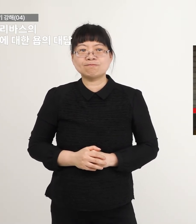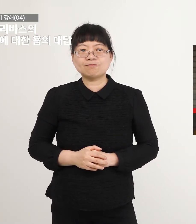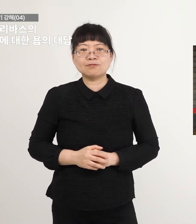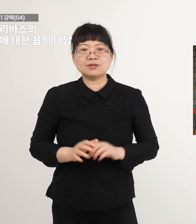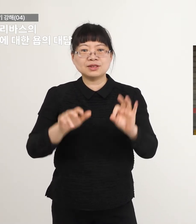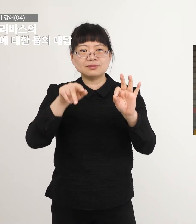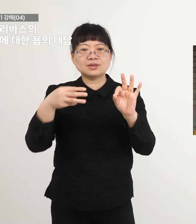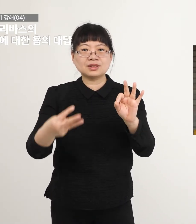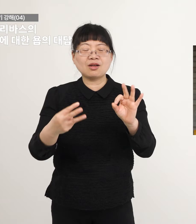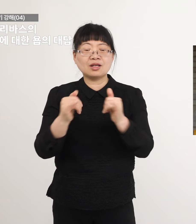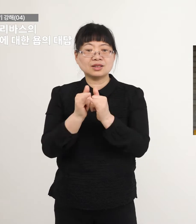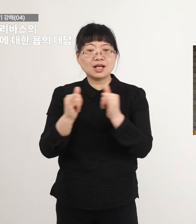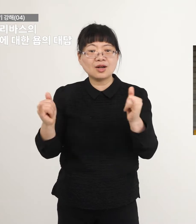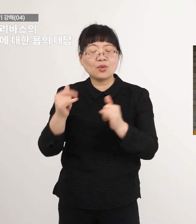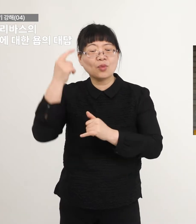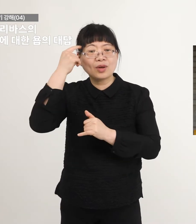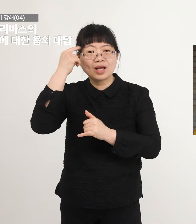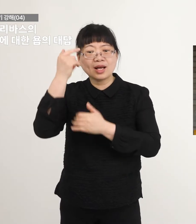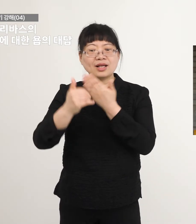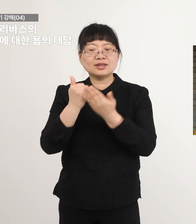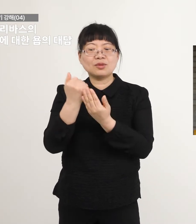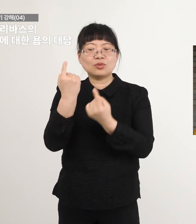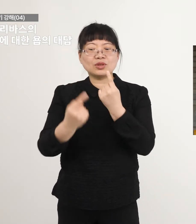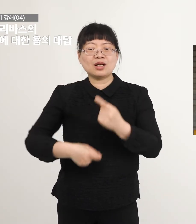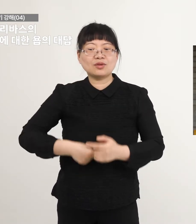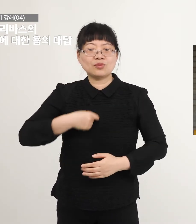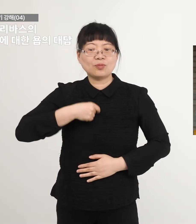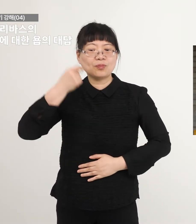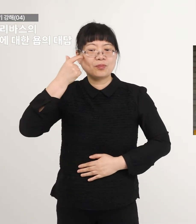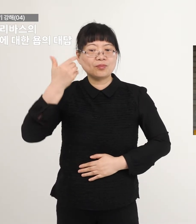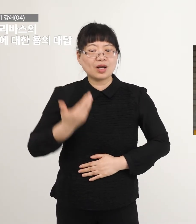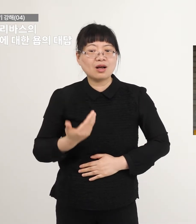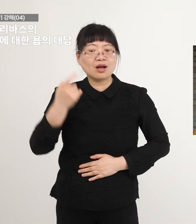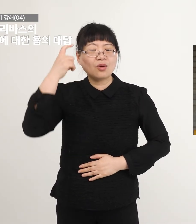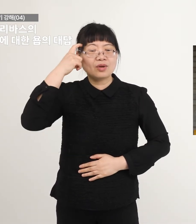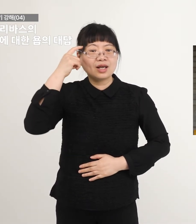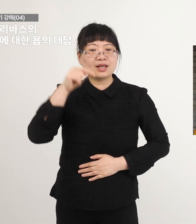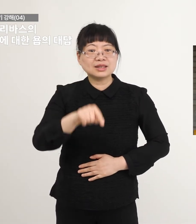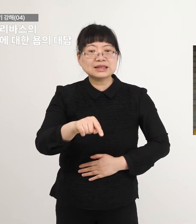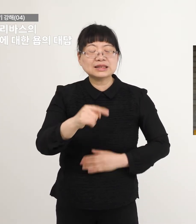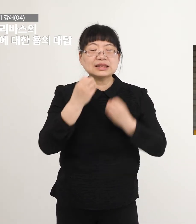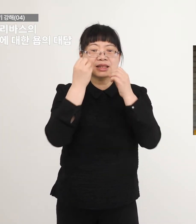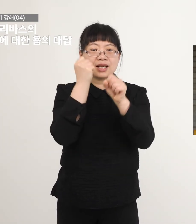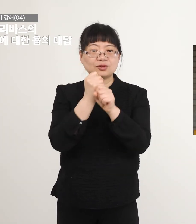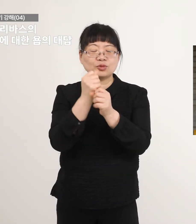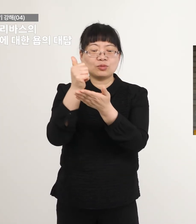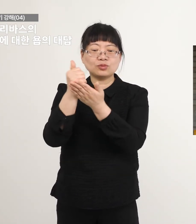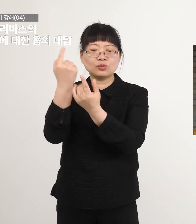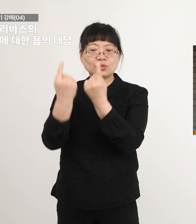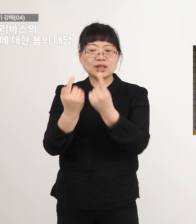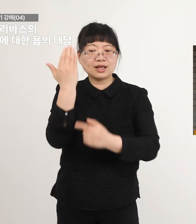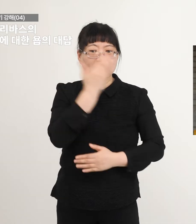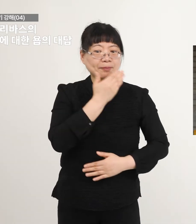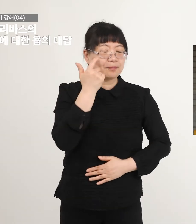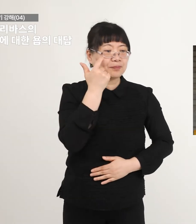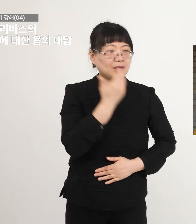17절 볼까요? 사람이 어찌 하나님보다 의롭겠느냐? 어찌 그 창조하신 이보다